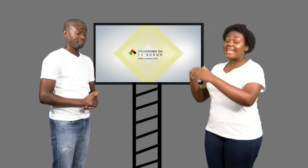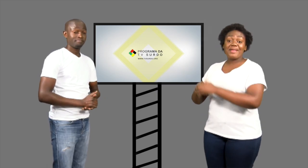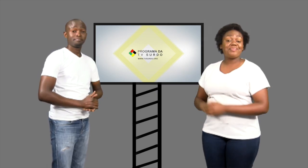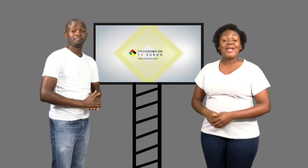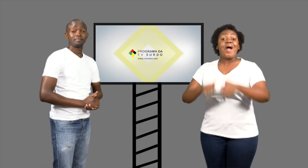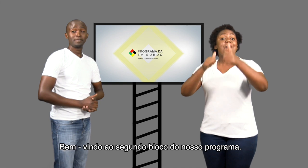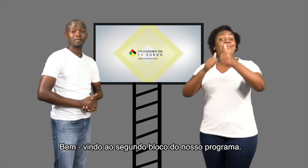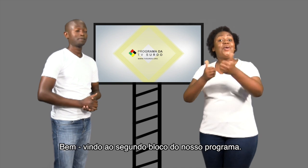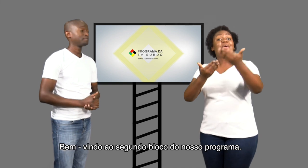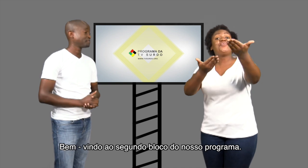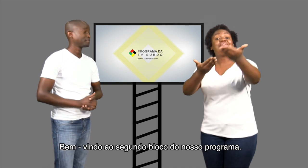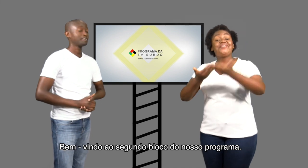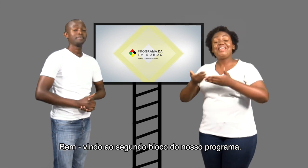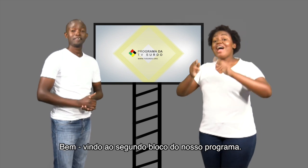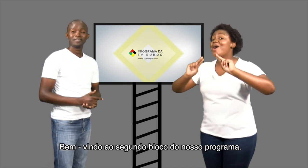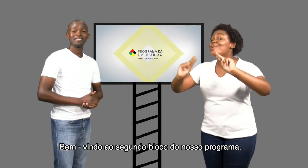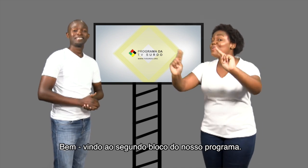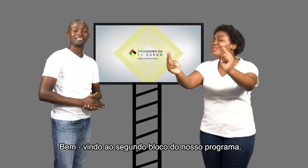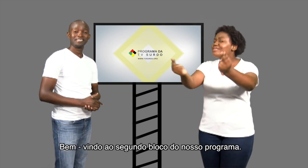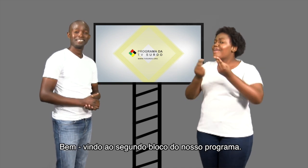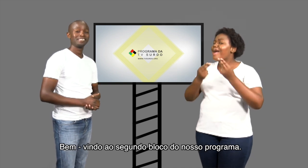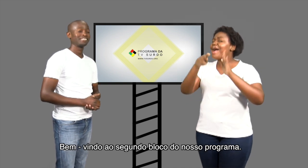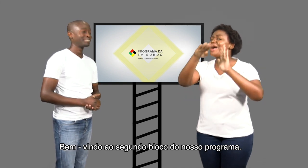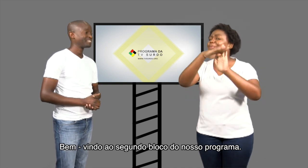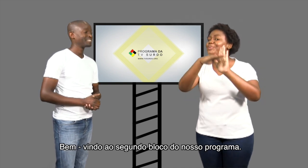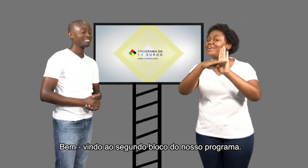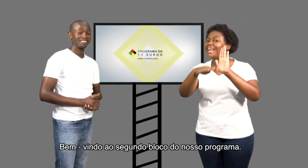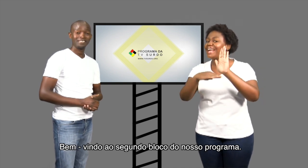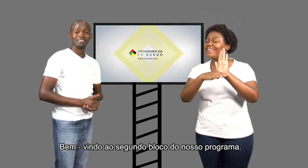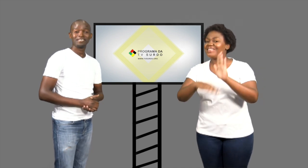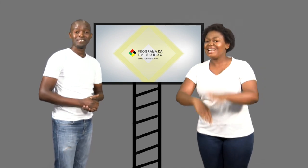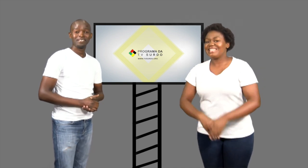Bem-vindo ao segundo bloco do nosso programa.